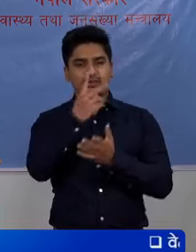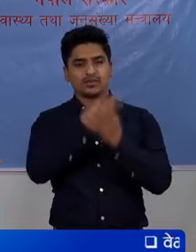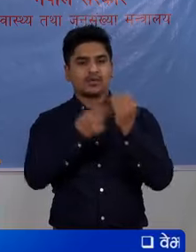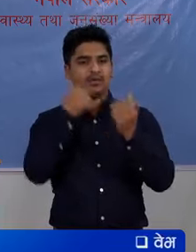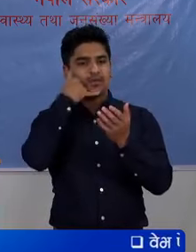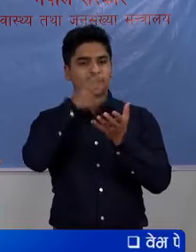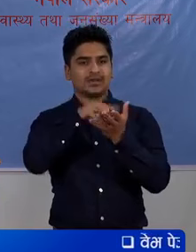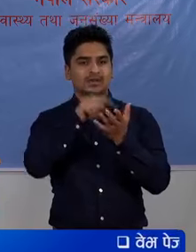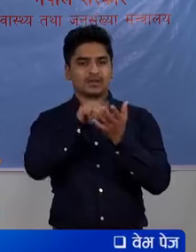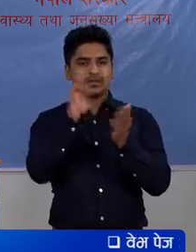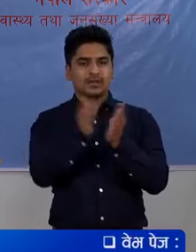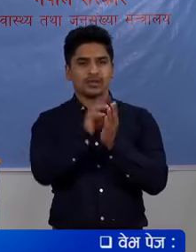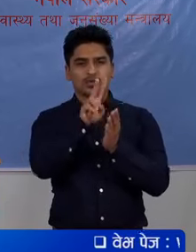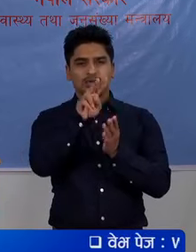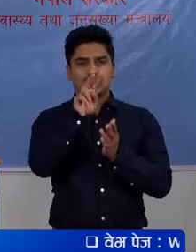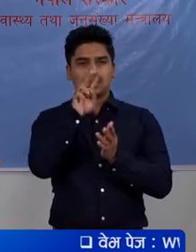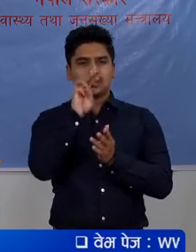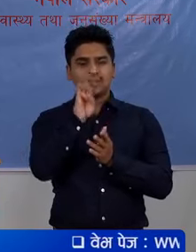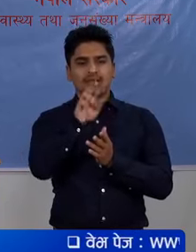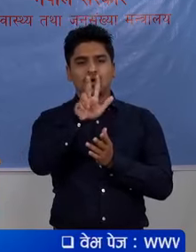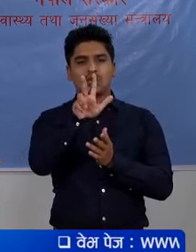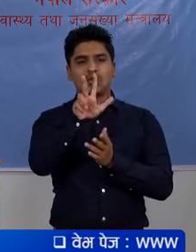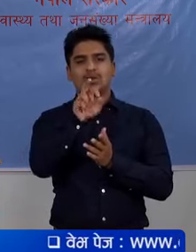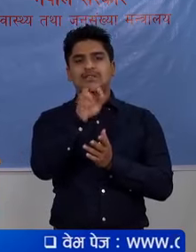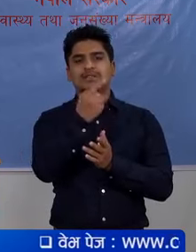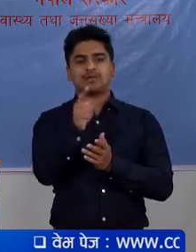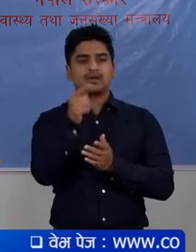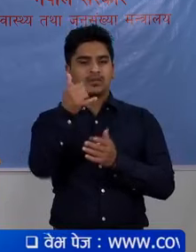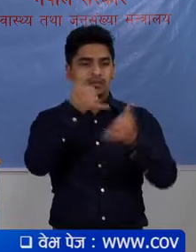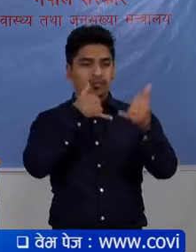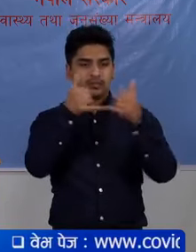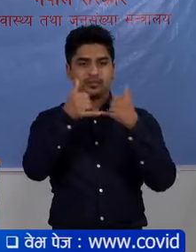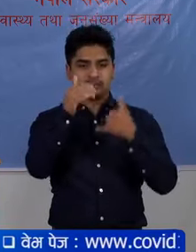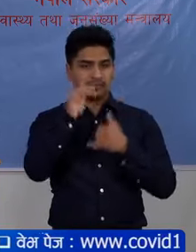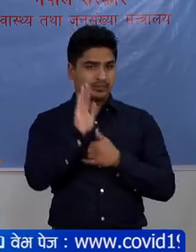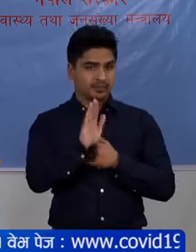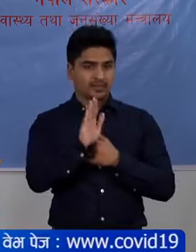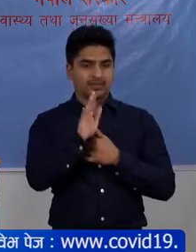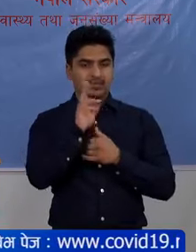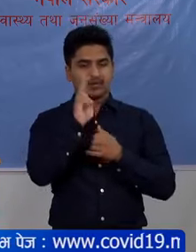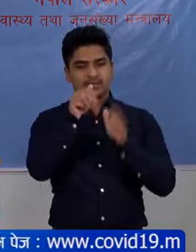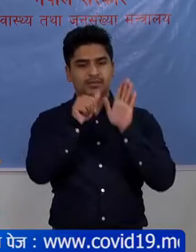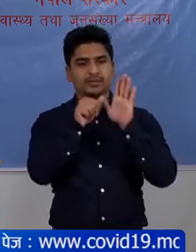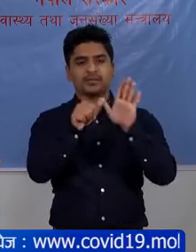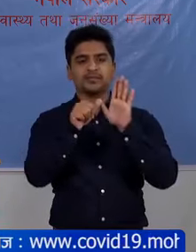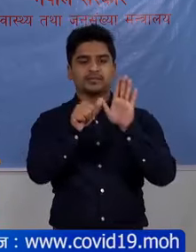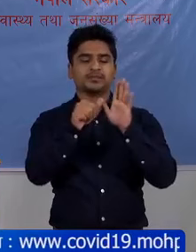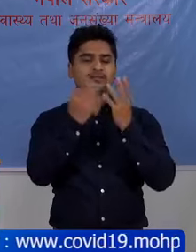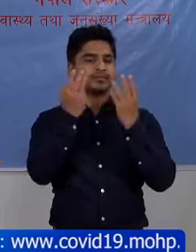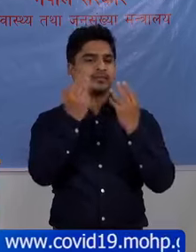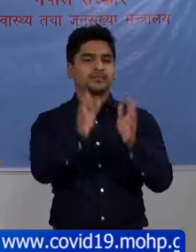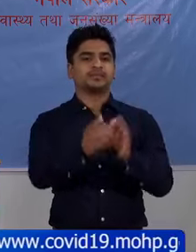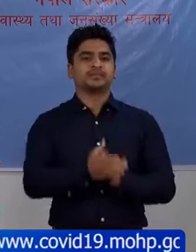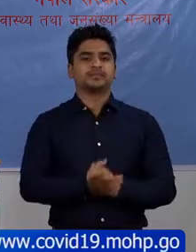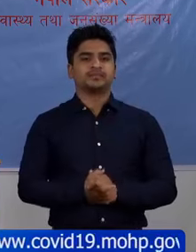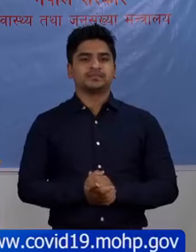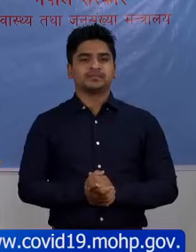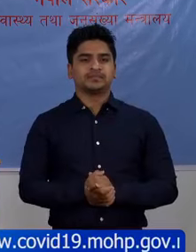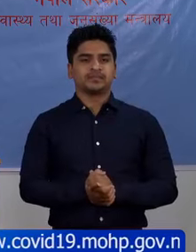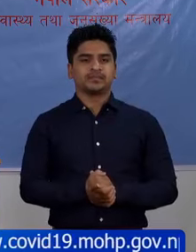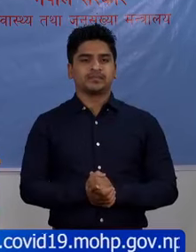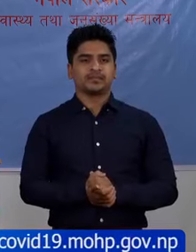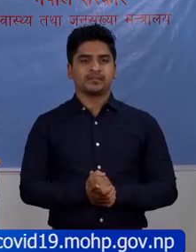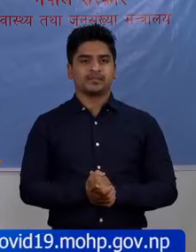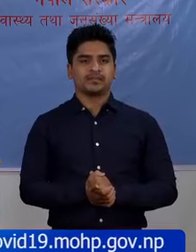जम्मा 2018 वटा कॉल अरू आमिलाई प्राफ्त भाएकाशन जसको सम्मुधन आमरा स्वास्ते कर्मी शाथी अरूले गरूनु भाएको